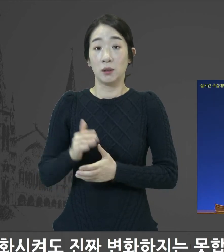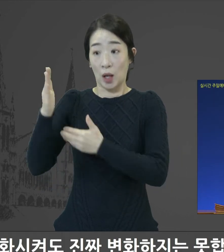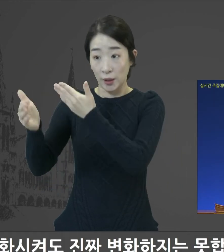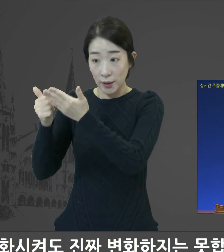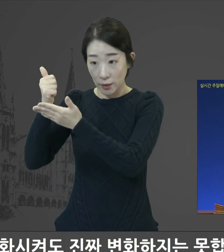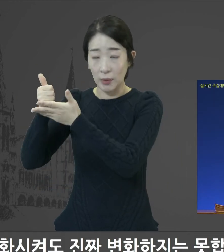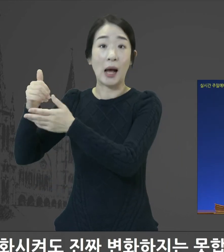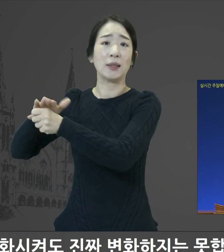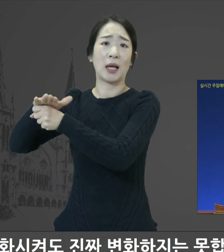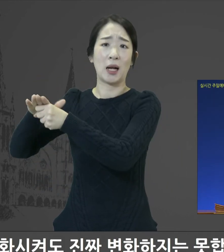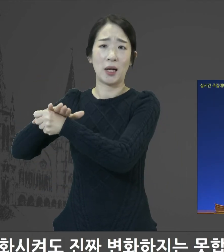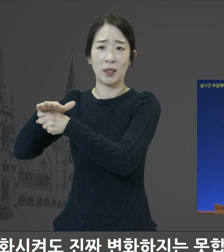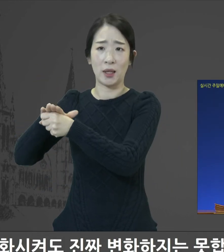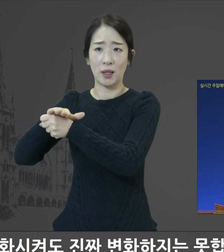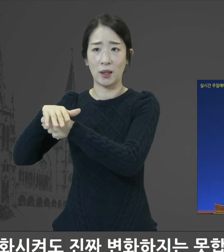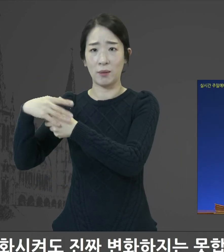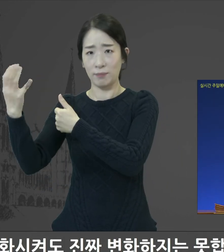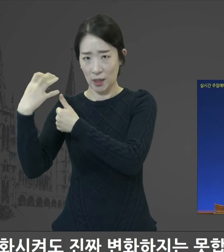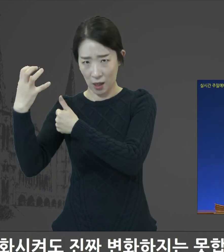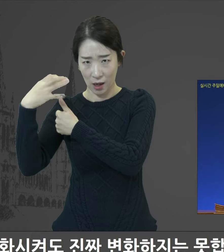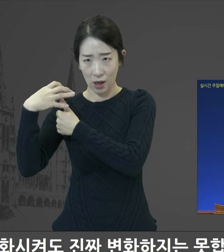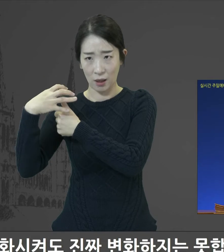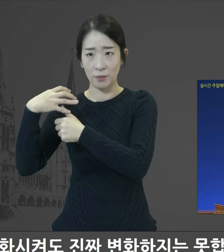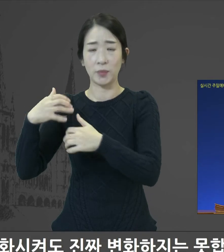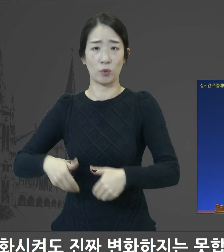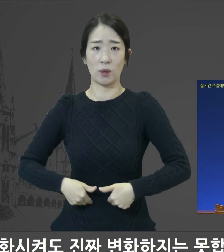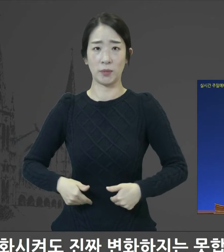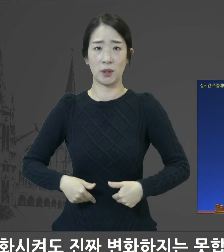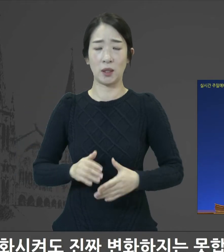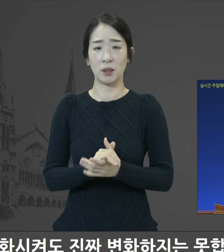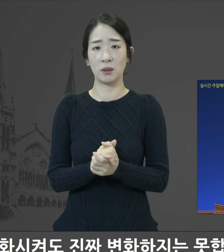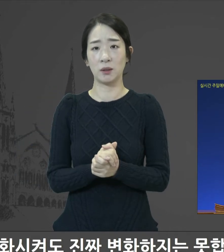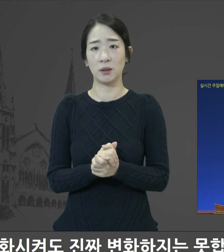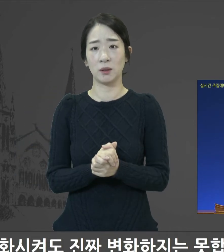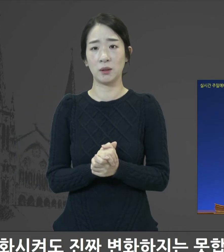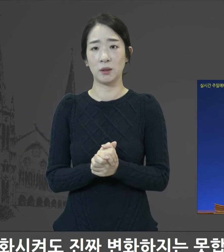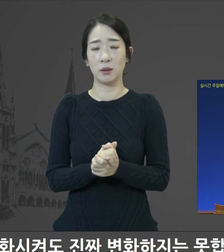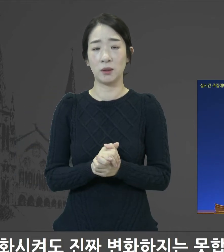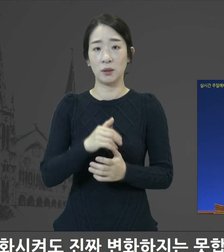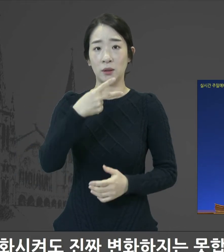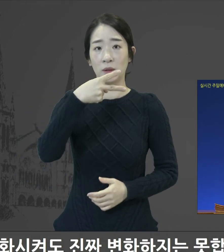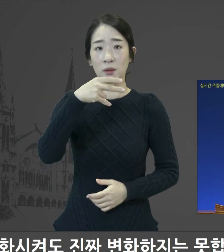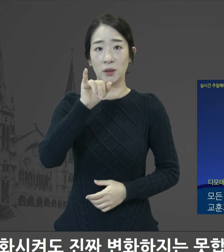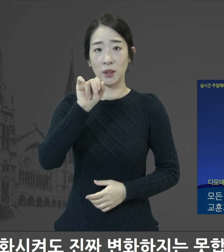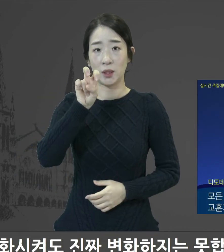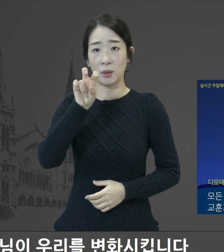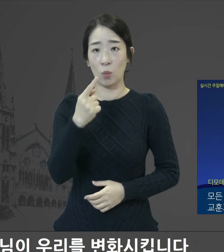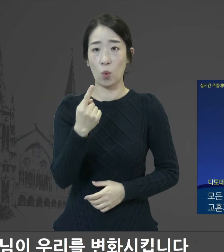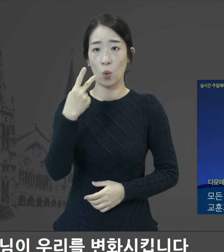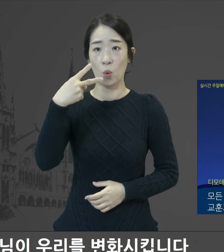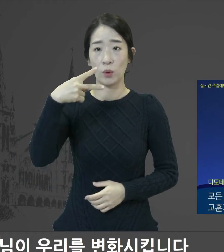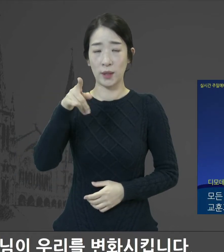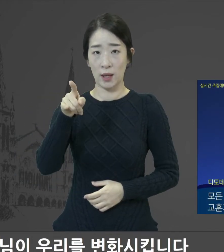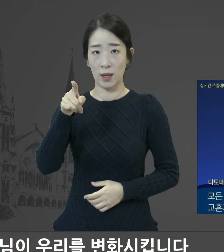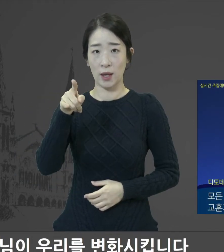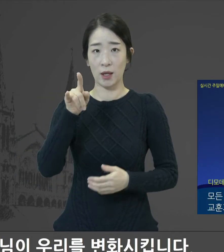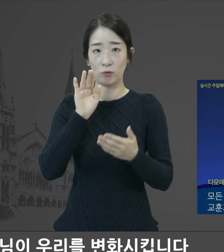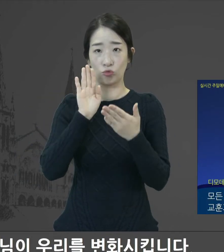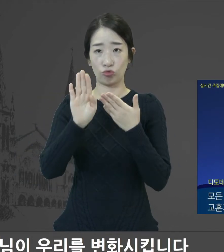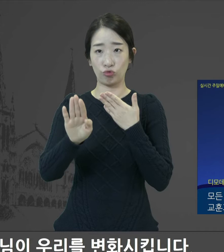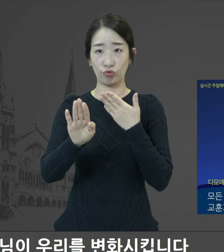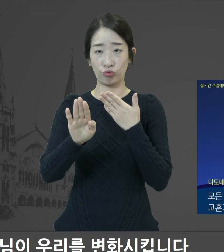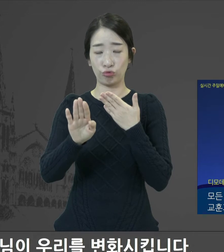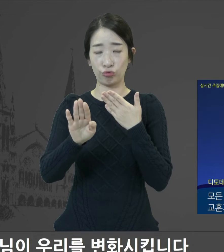거죠. 말씀도 우리를 변화시킵니다. 확인하십시다. 디모데후서 3장 16절 보겠습니다. 같이